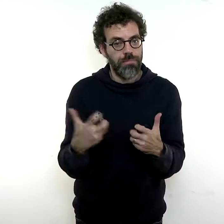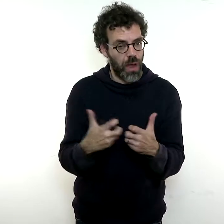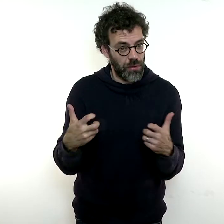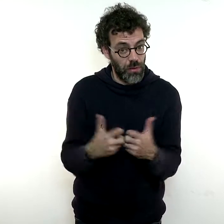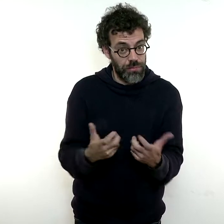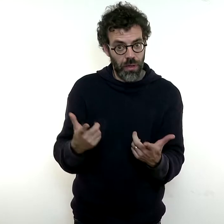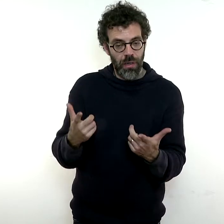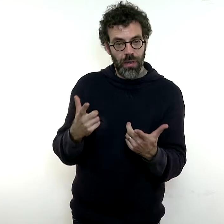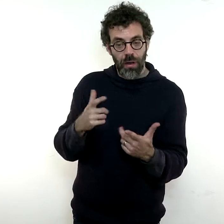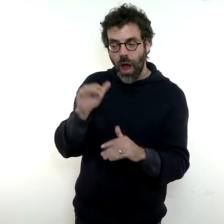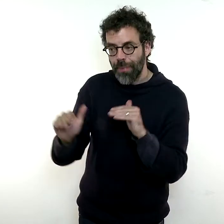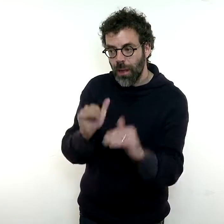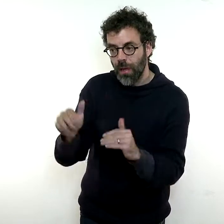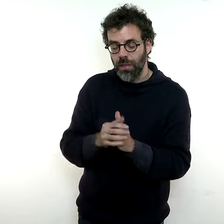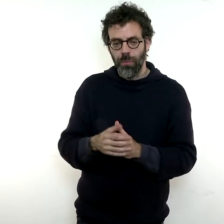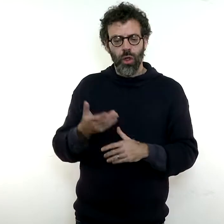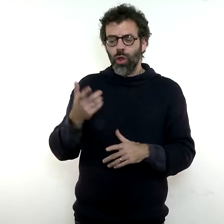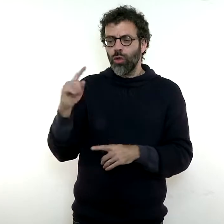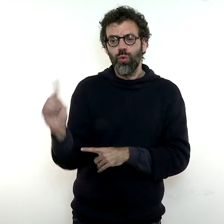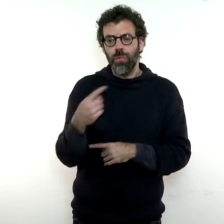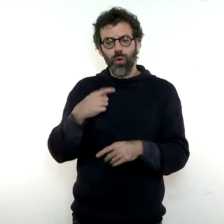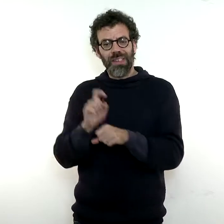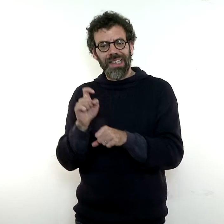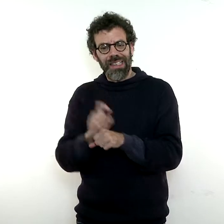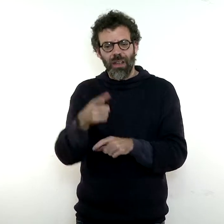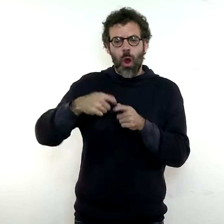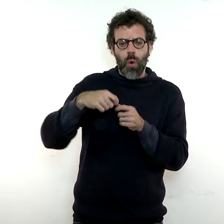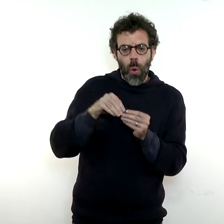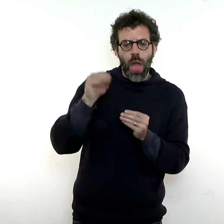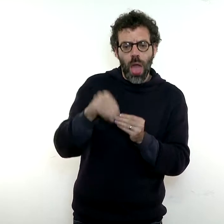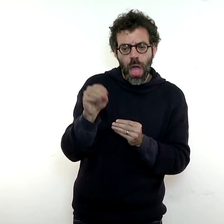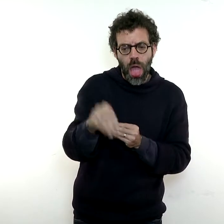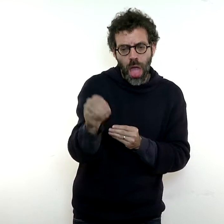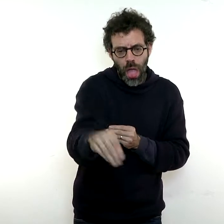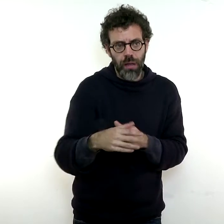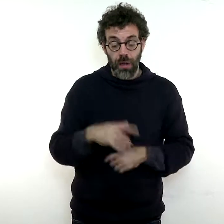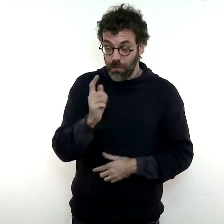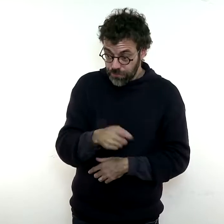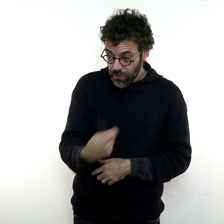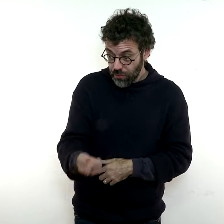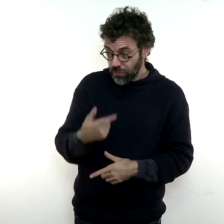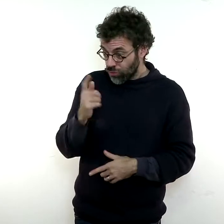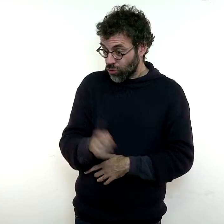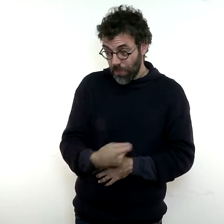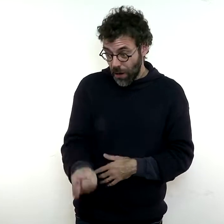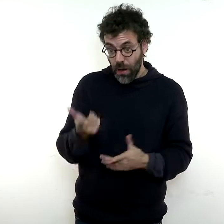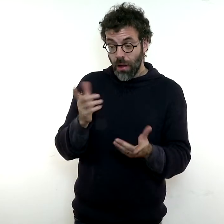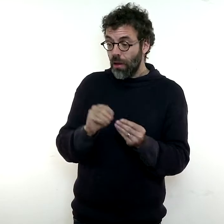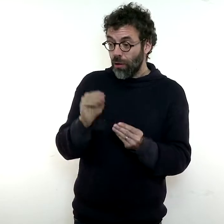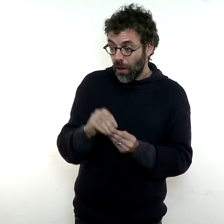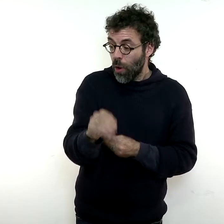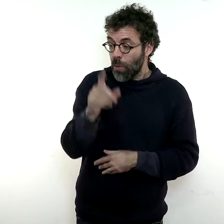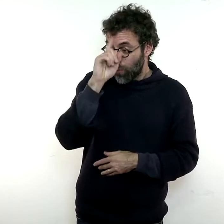vous concertez, la ligne de tramway prend du retard, prend du temps. » Mais évidemment qu'elle prend du temps. Parce que la ligne de tramway, elle est issue de quoi? De la réflexion